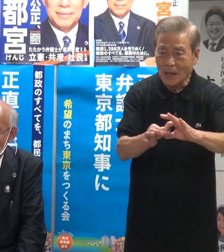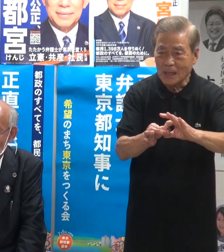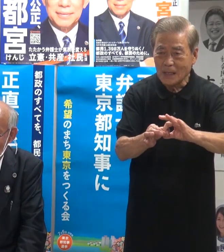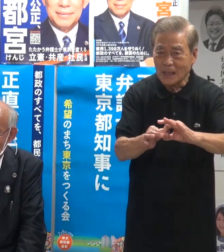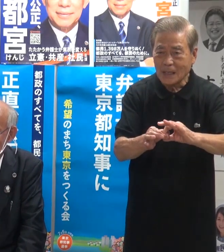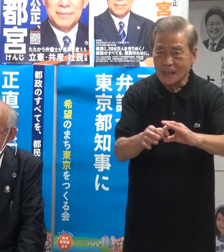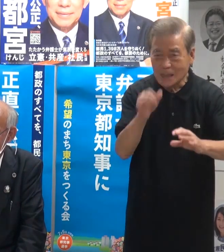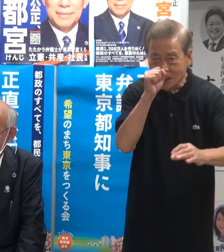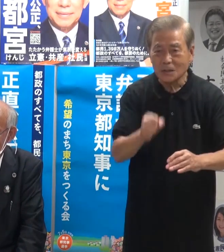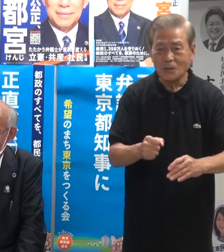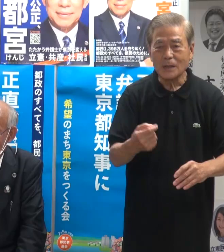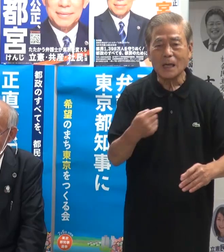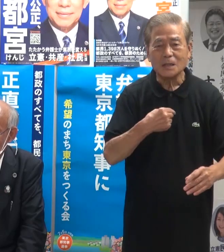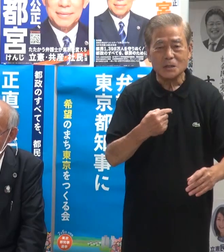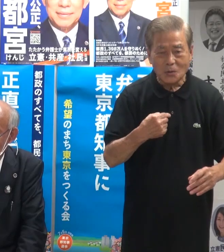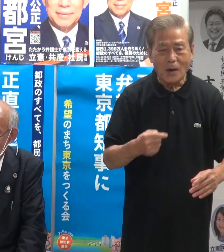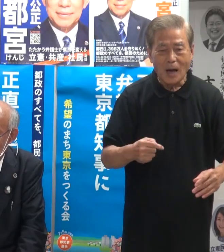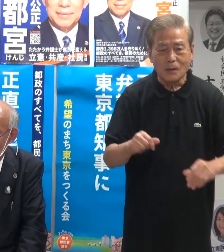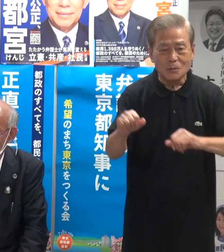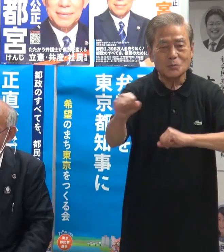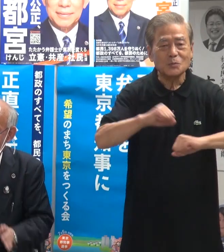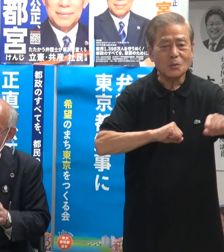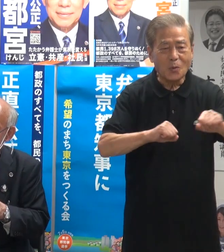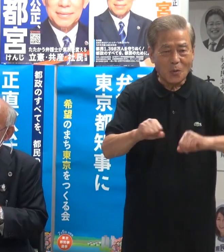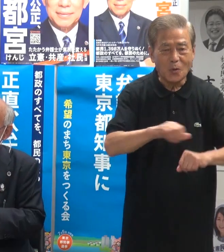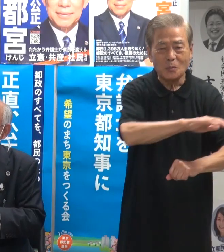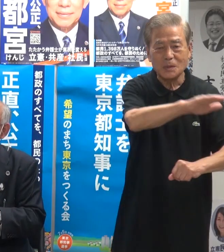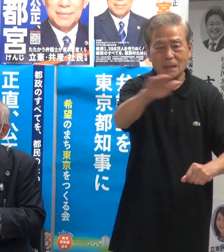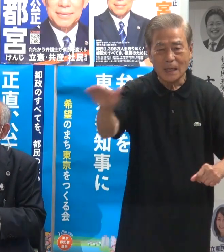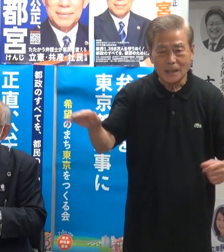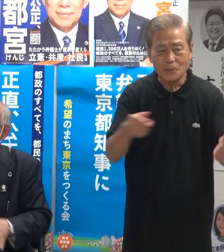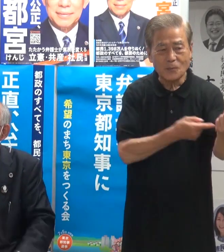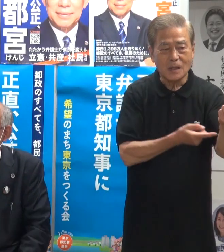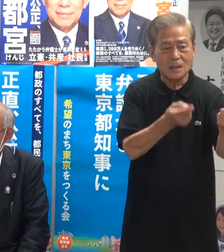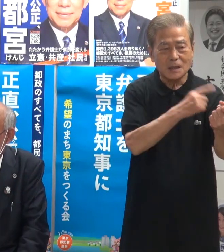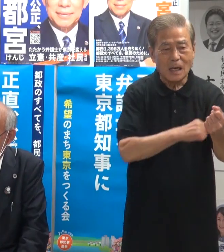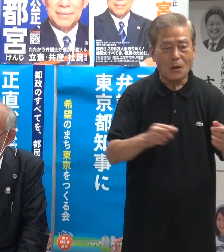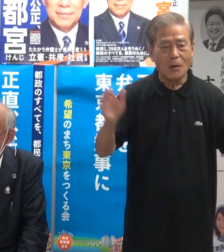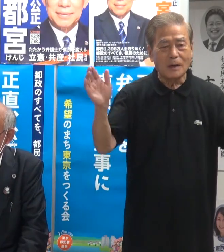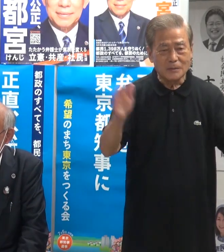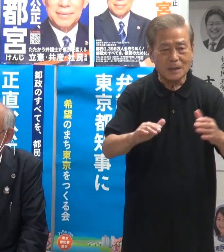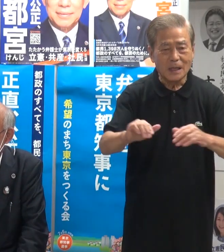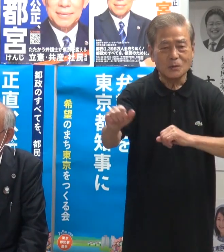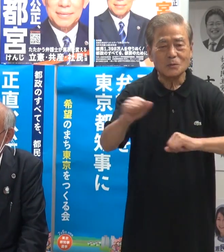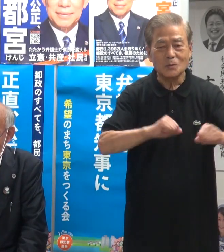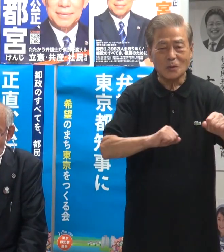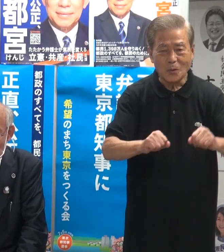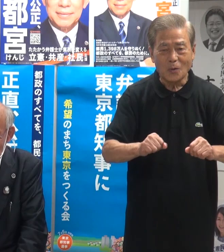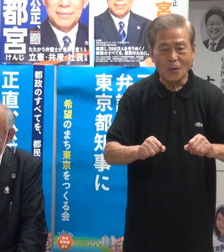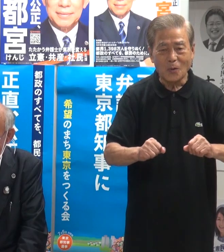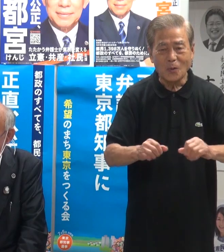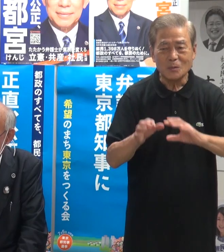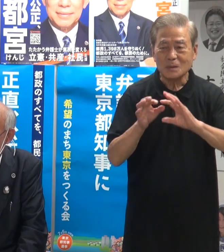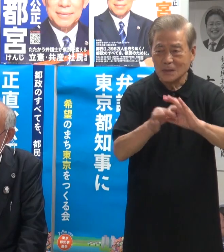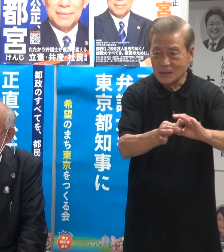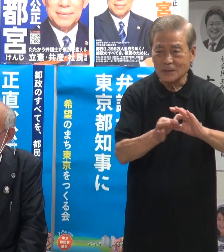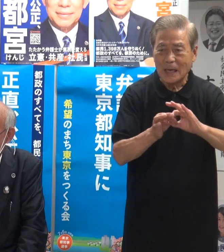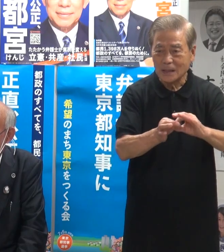ていかなきゃいけない、多くの人が、この選挙戦で、こう力を出